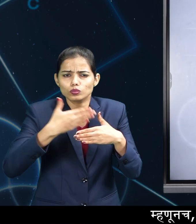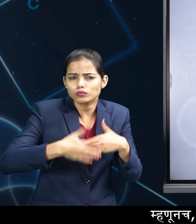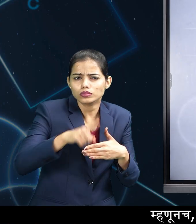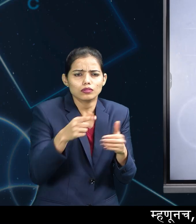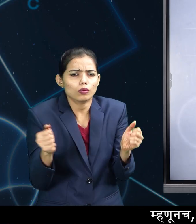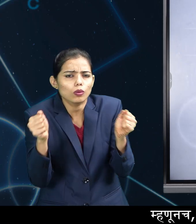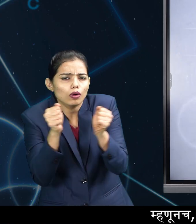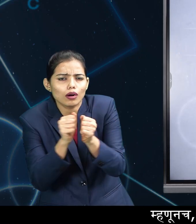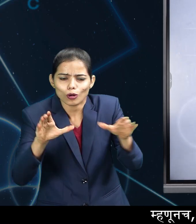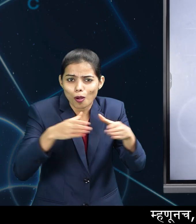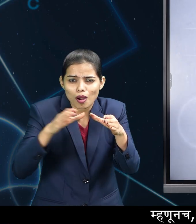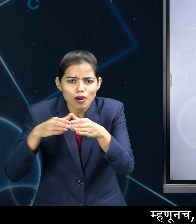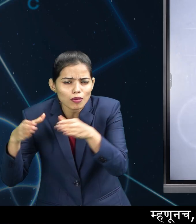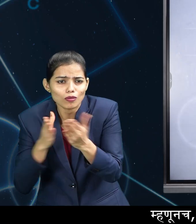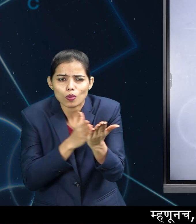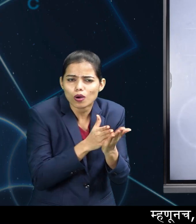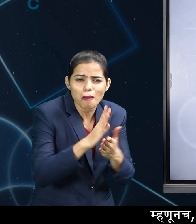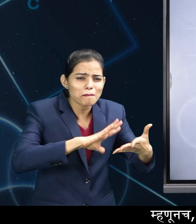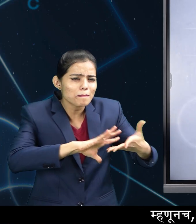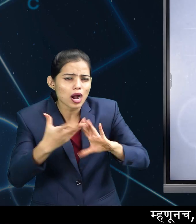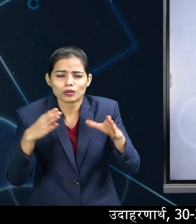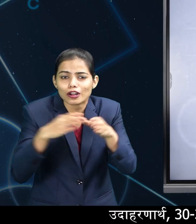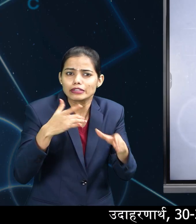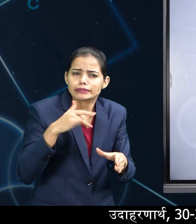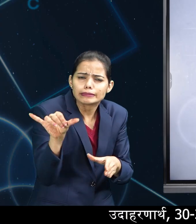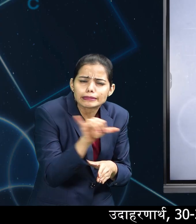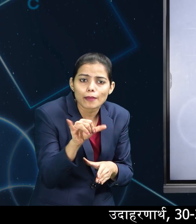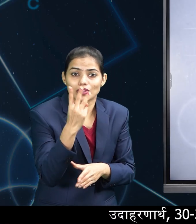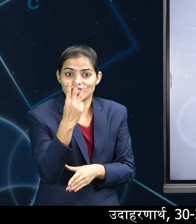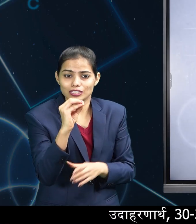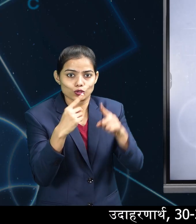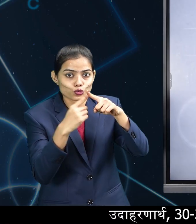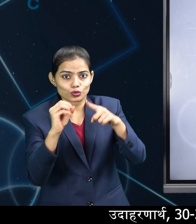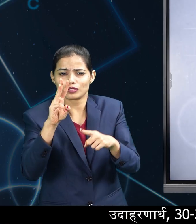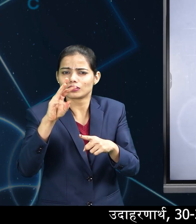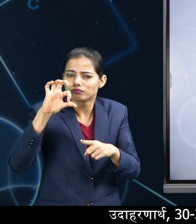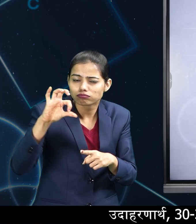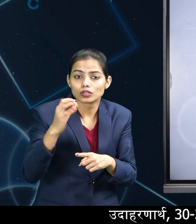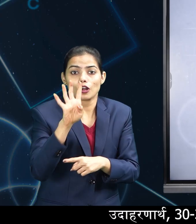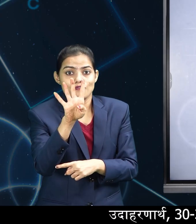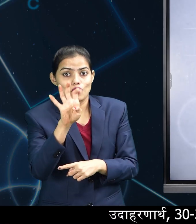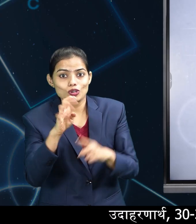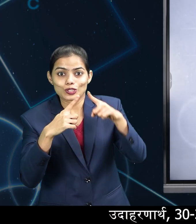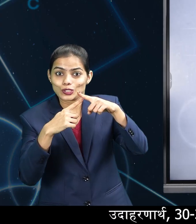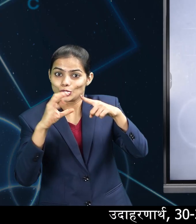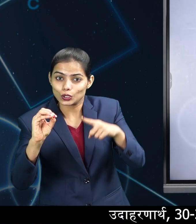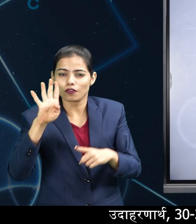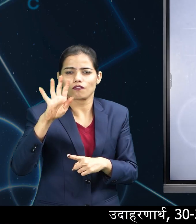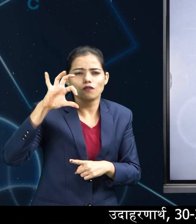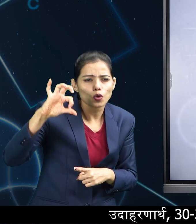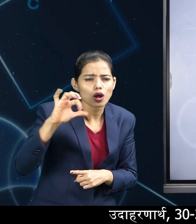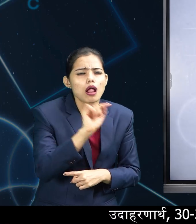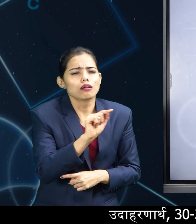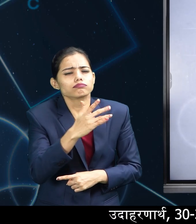म्हणूनच आपण गट तयार करण्याची पद्धत वापरू. उदाहरणार्थ 30 ते 39, 40 ते